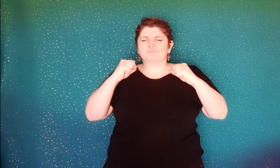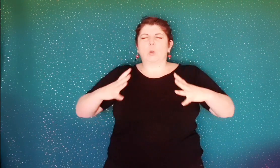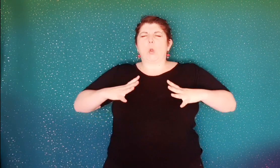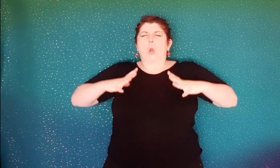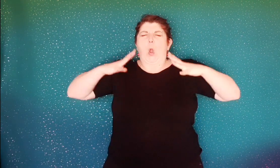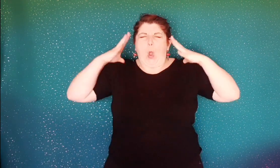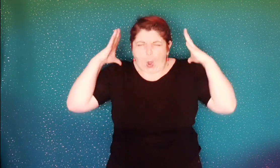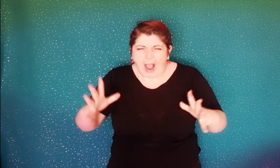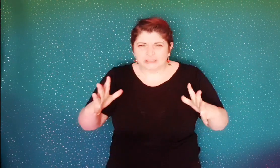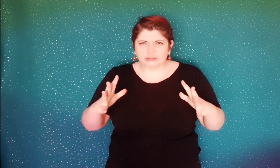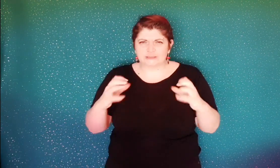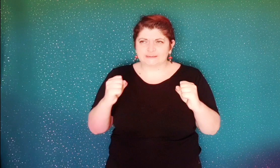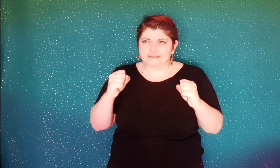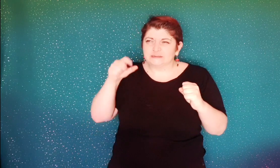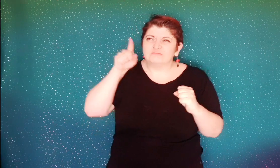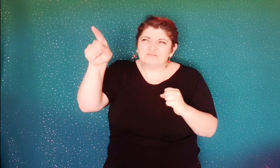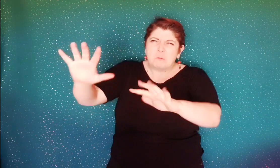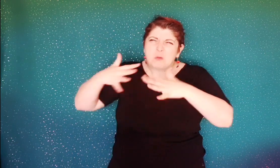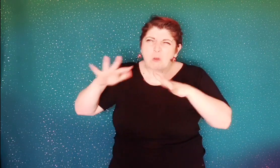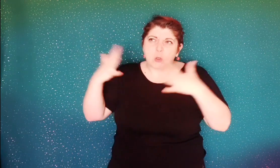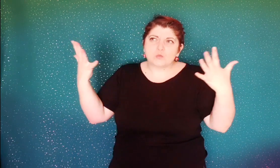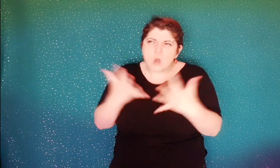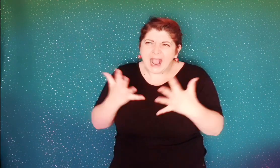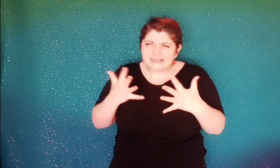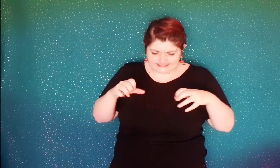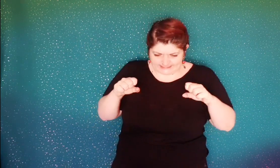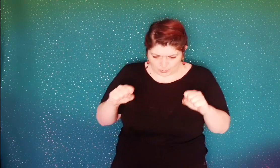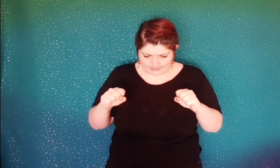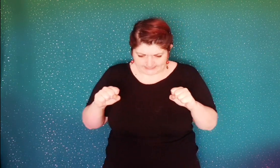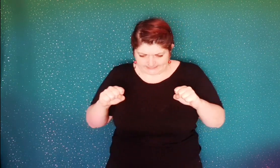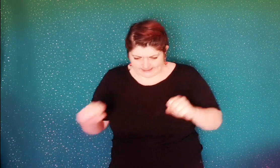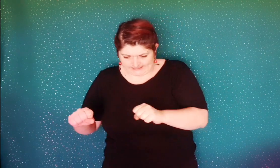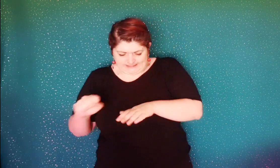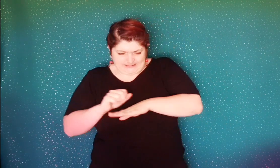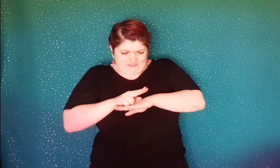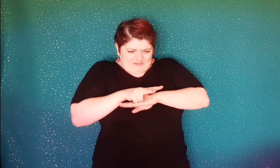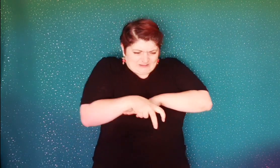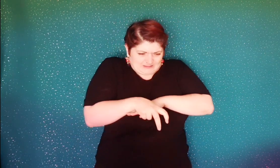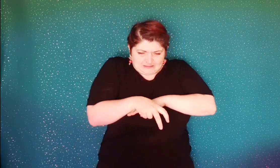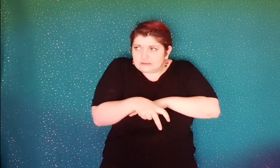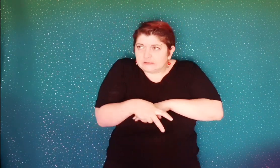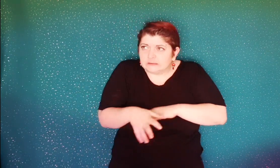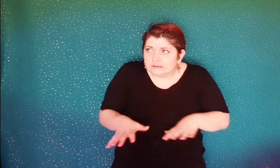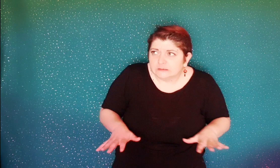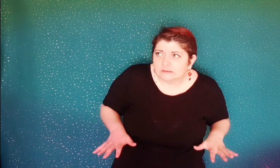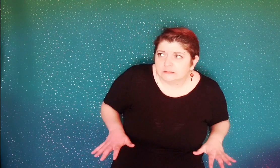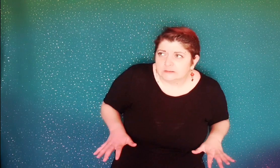Puis, prenant son courage à deux mains, Pompon Ours décide d'aller voir au bout